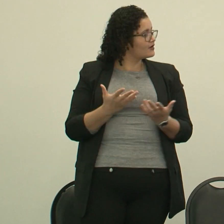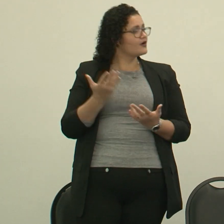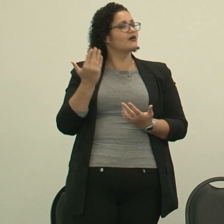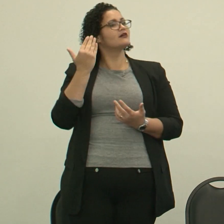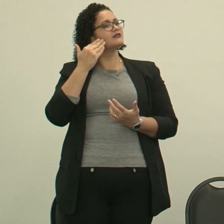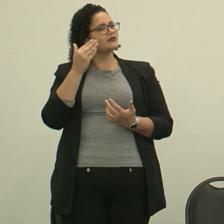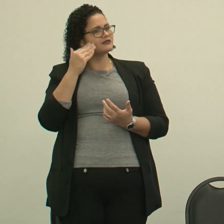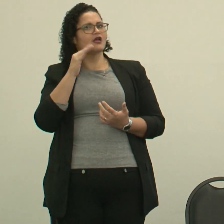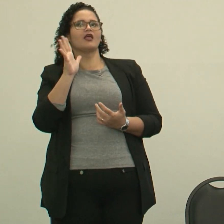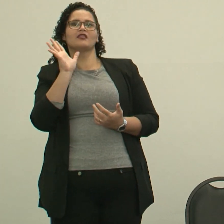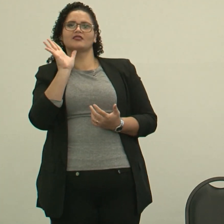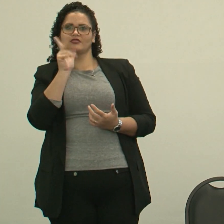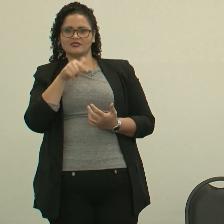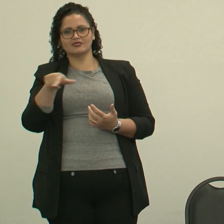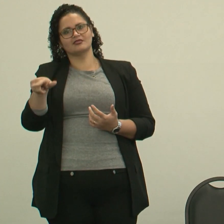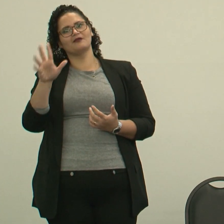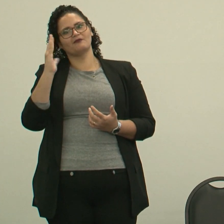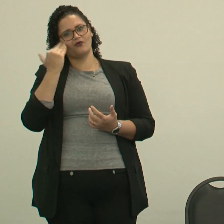Ele demora para entender.